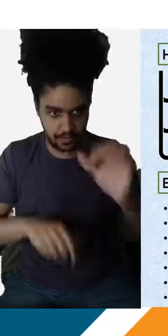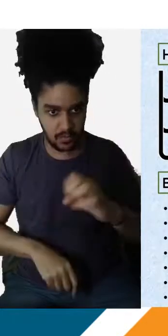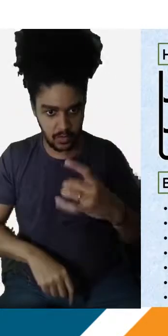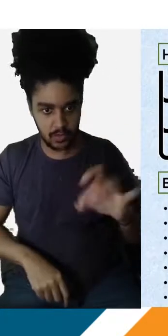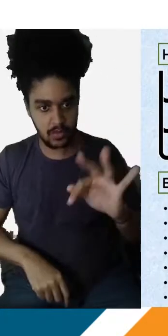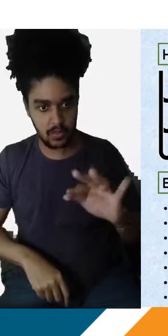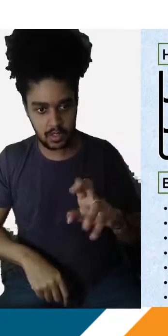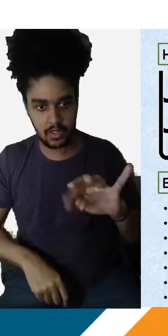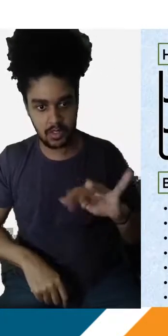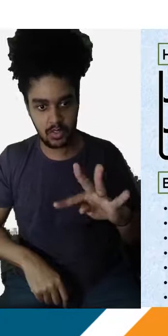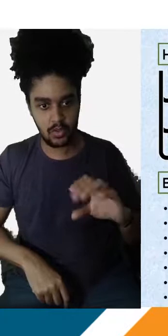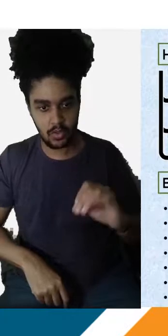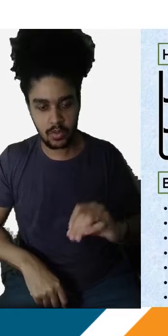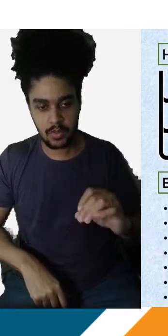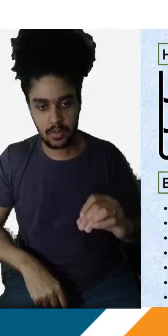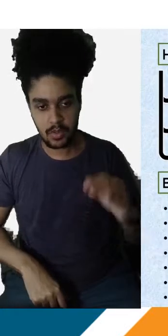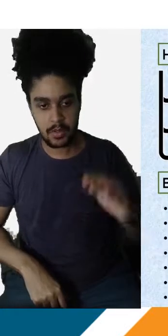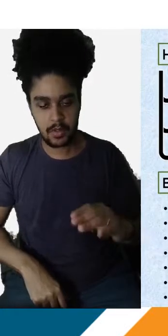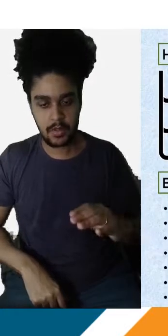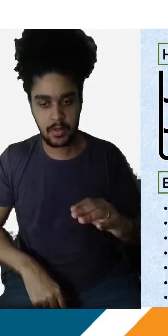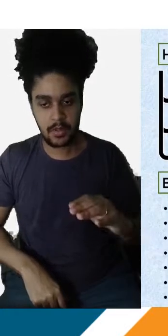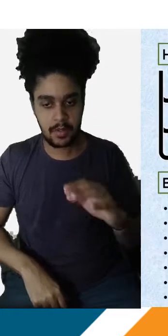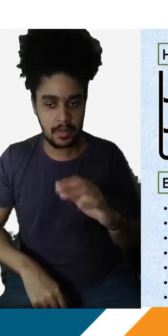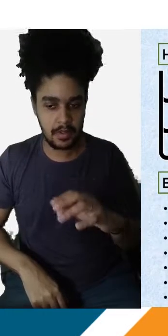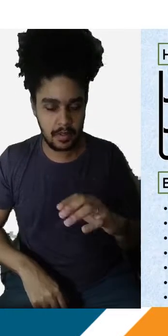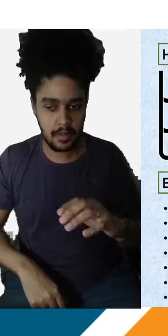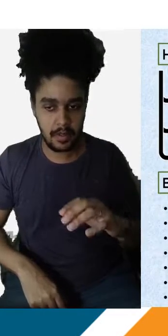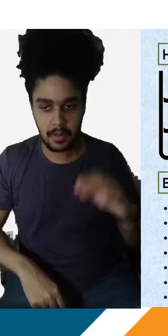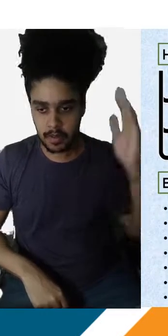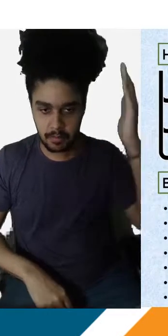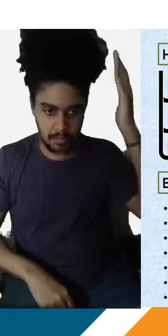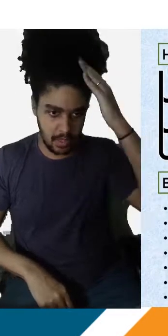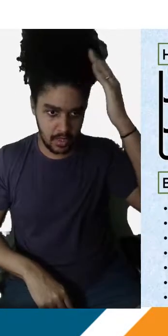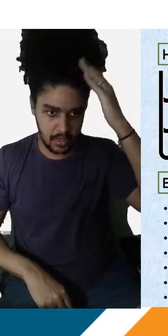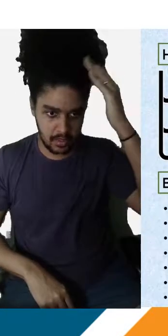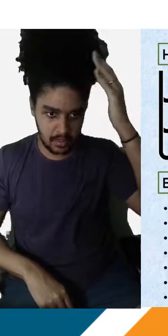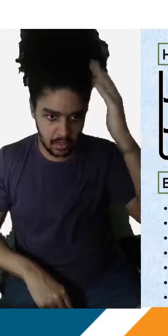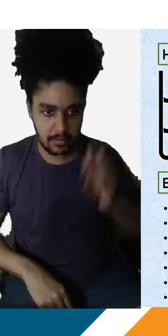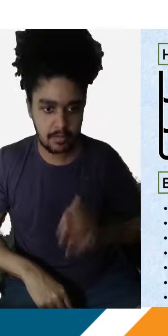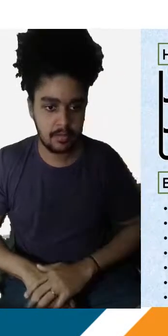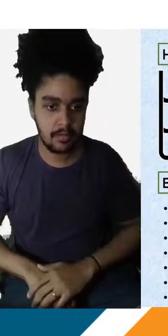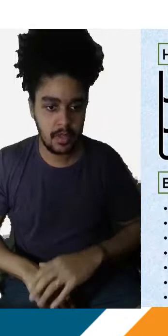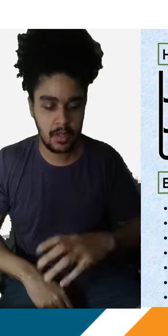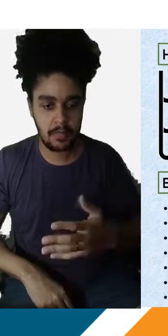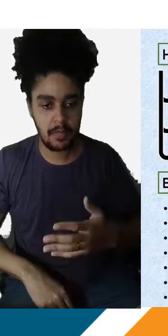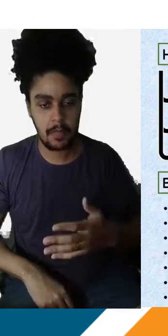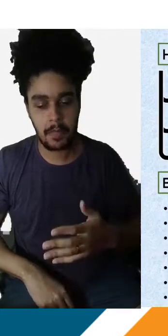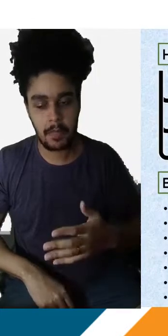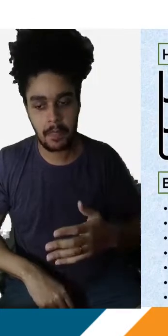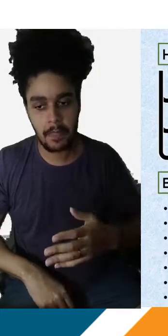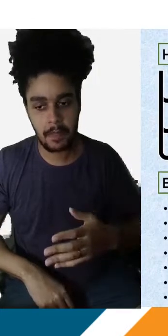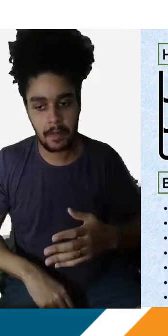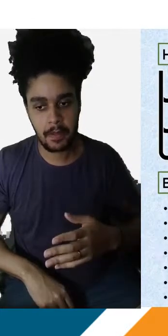do São Francisco, que contém a polêmica e célebre questão da transposição do Rio São Francisco, a Bacia